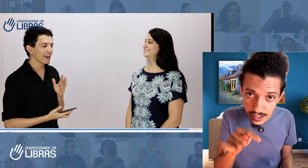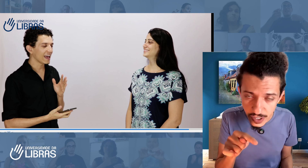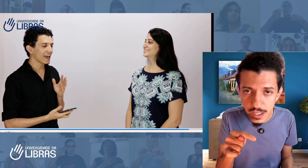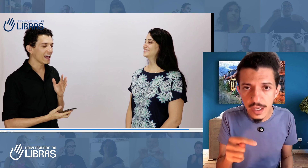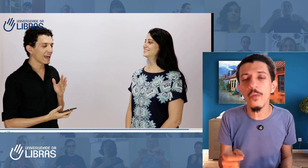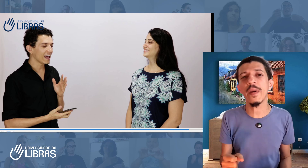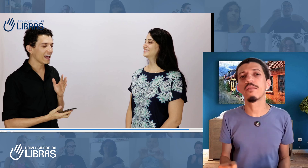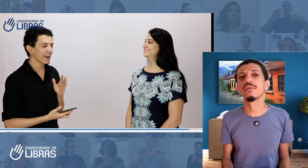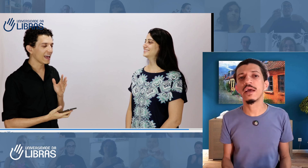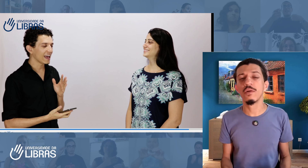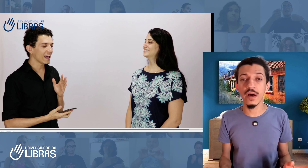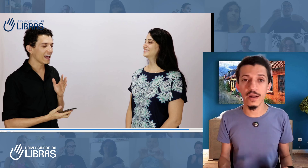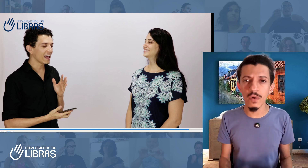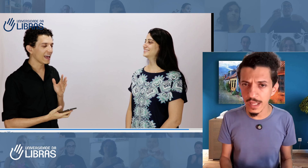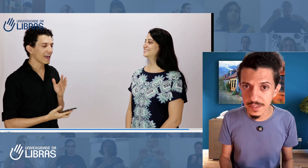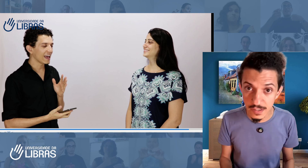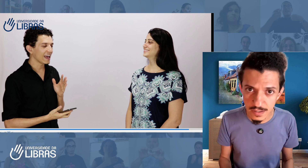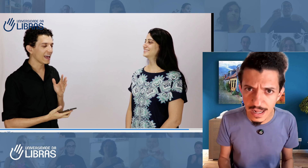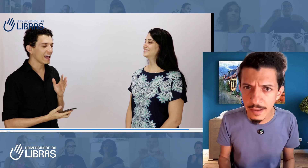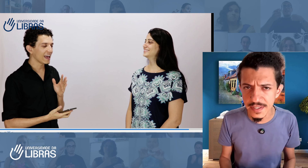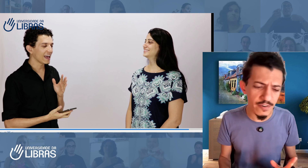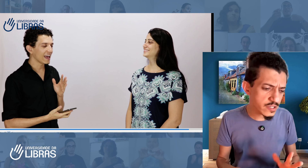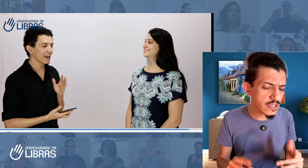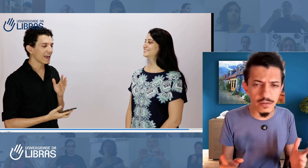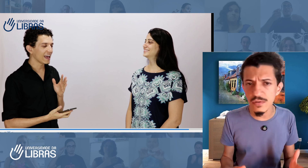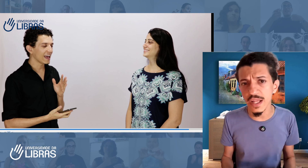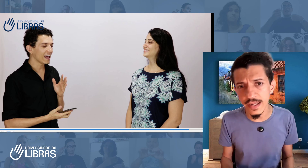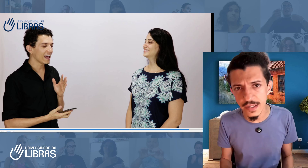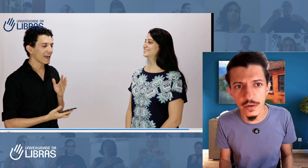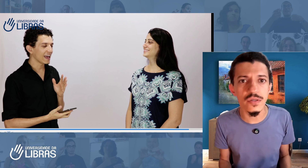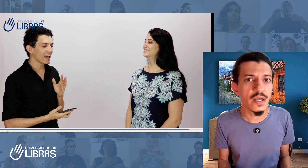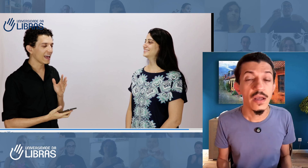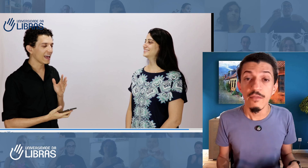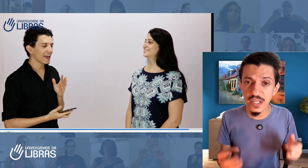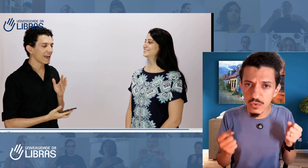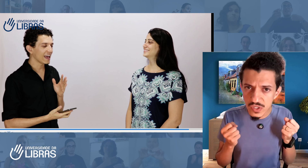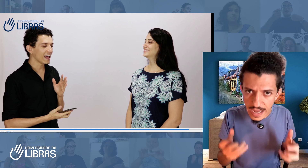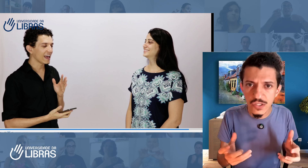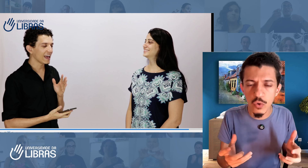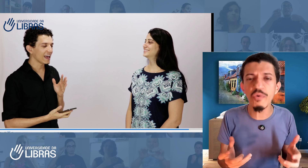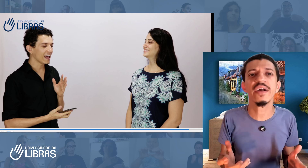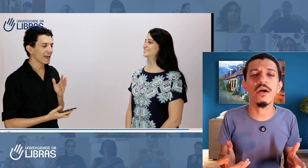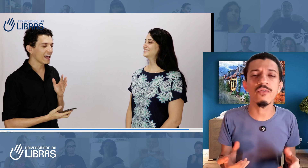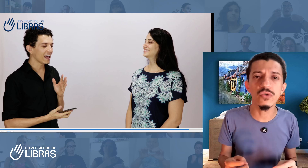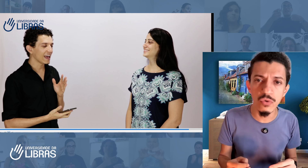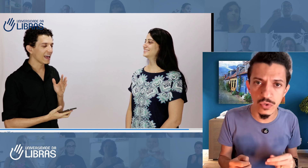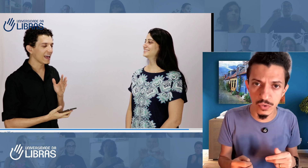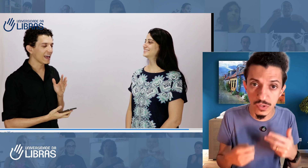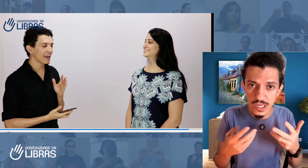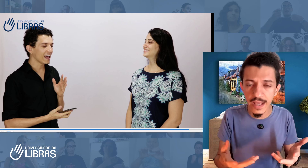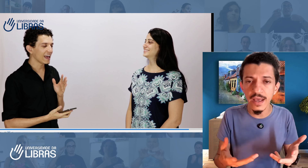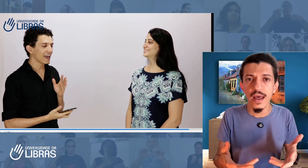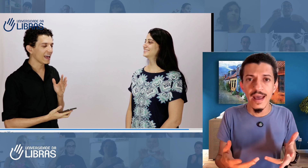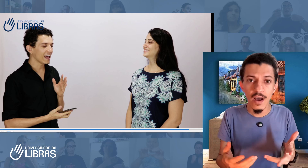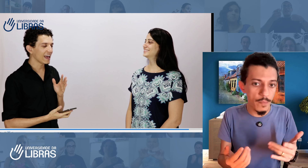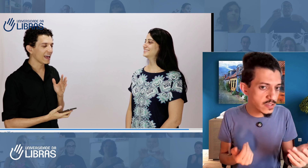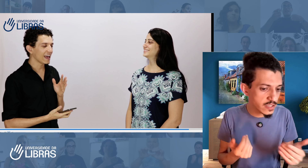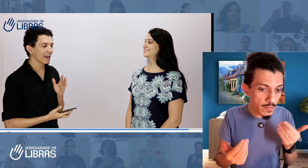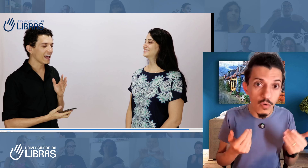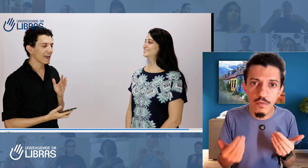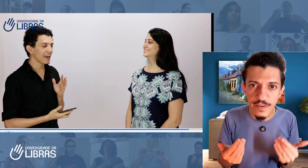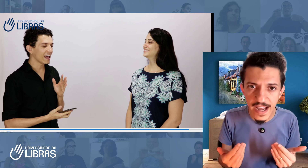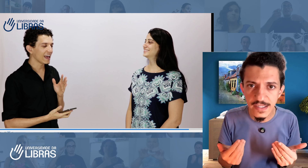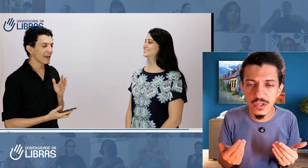nesse dia que eu perguntei, Luana, quanto tempo você está estudando na Libras? Ela falou assim, tem uns 3 anos. Você consegue se comunicar com surdos? Consegue realmente